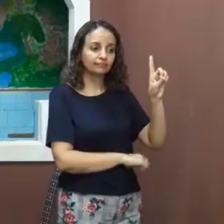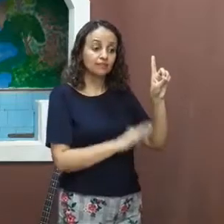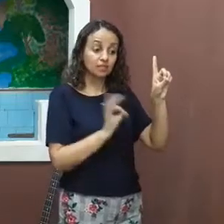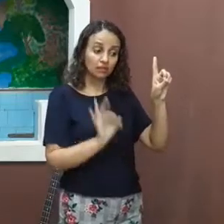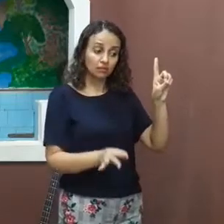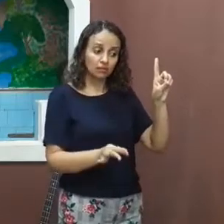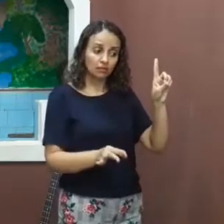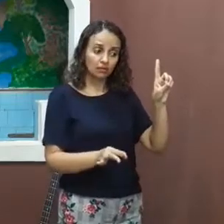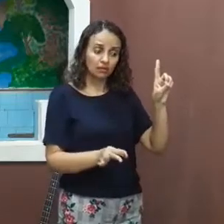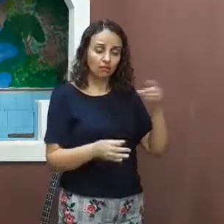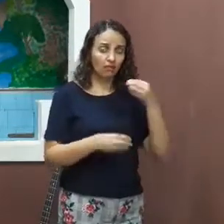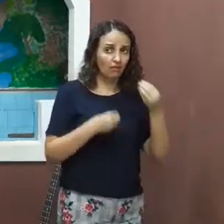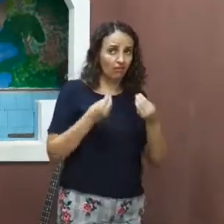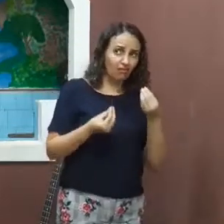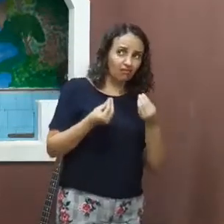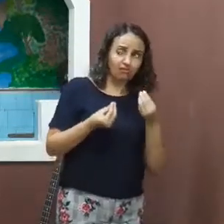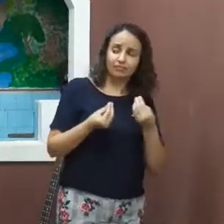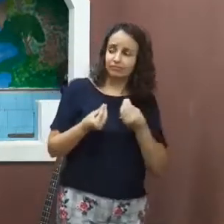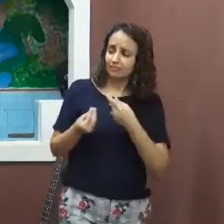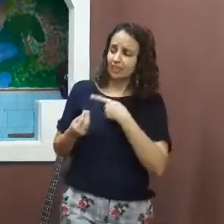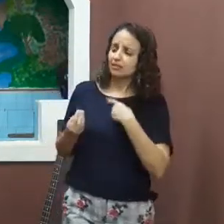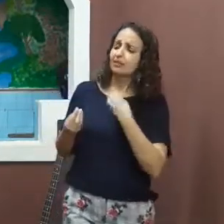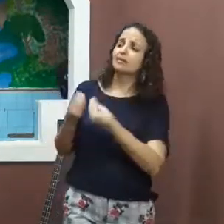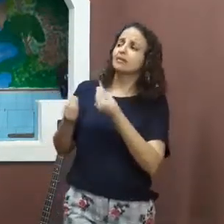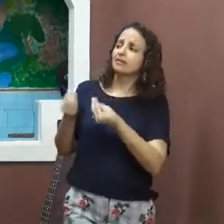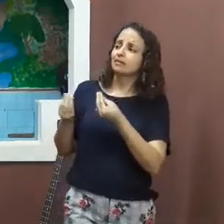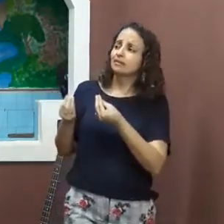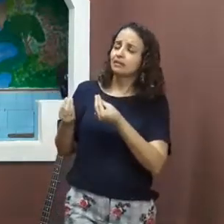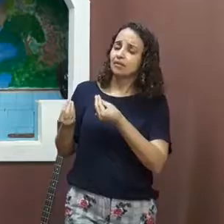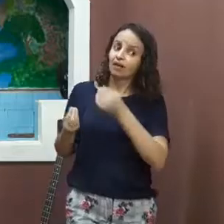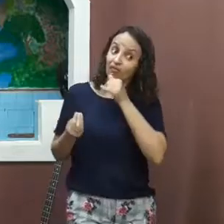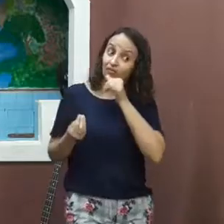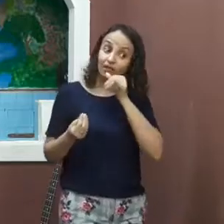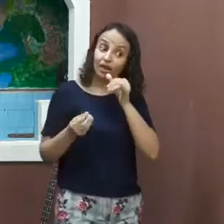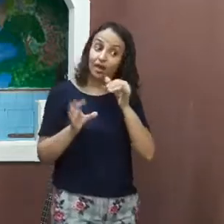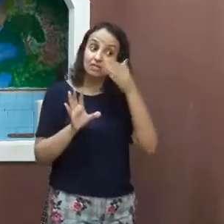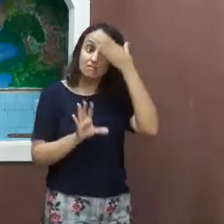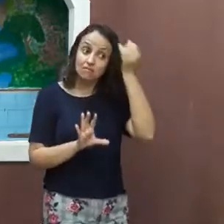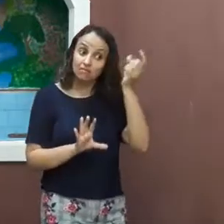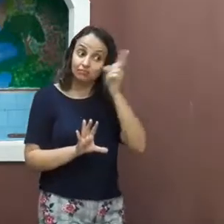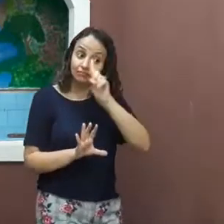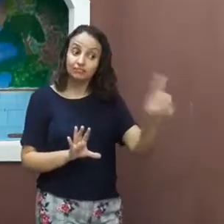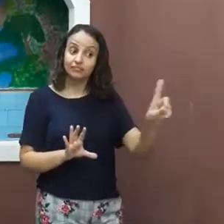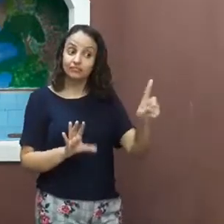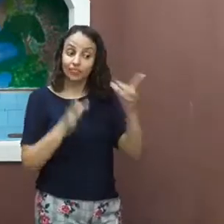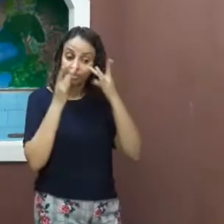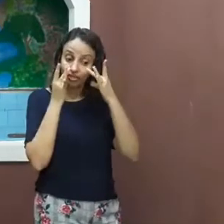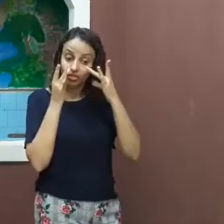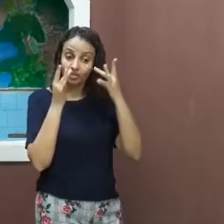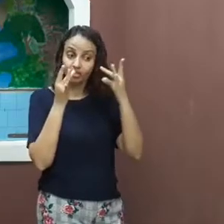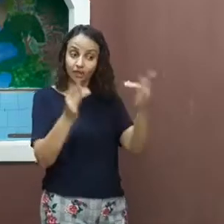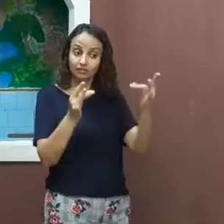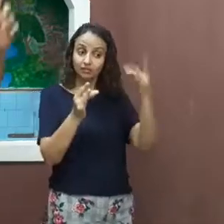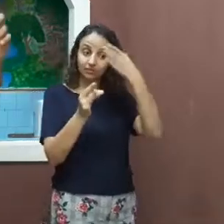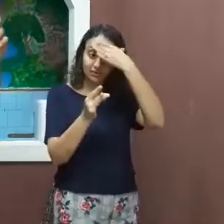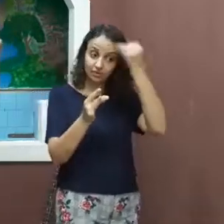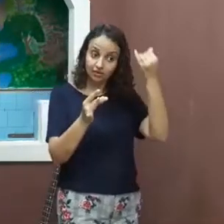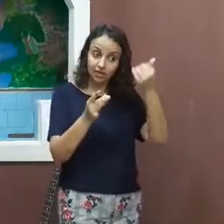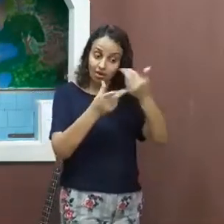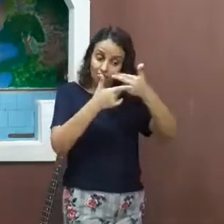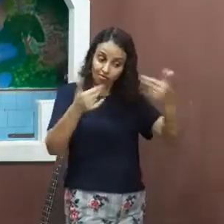Pastor, você está falando buscar a Deus, esquecer o resto? Não, eu não falei nada de esquecer o resto. Eu nem vou falar do